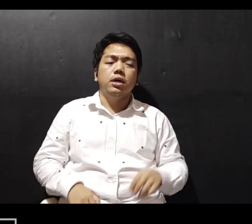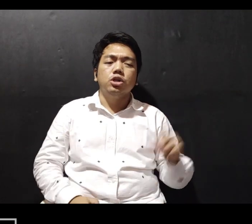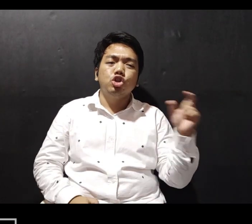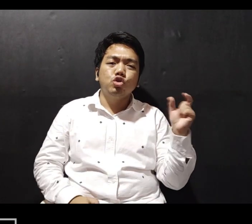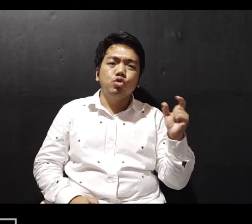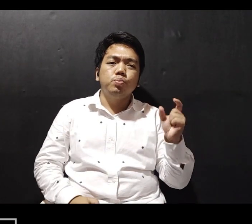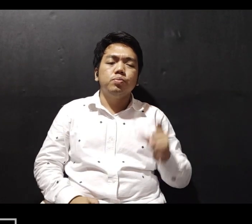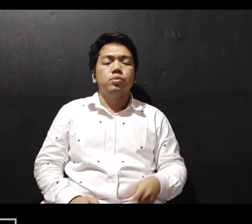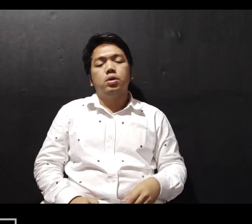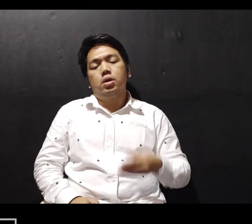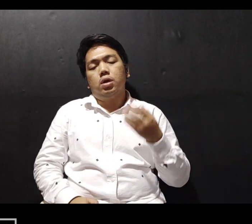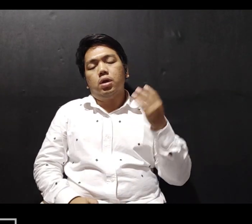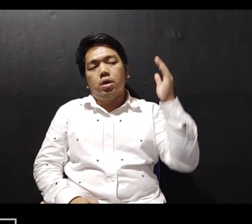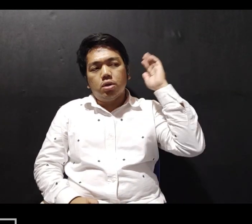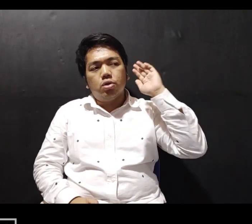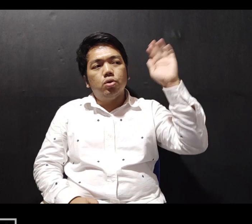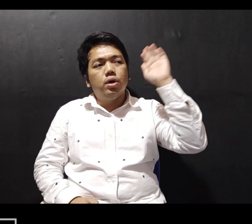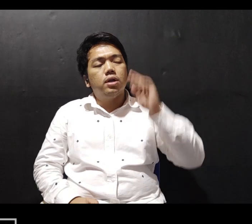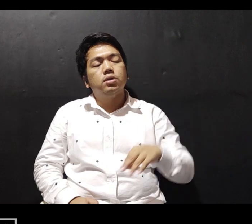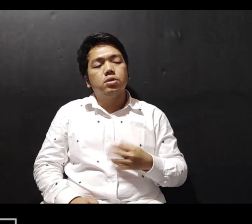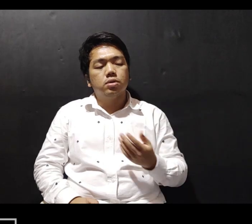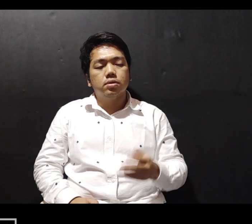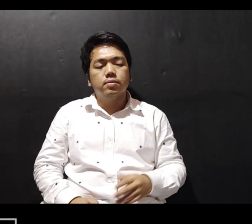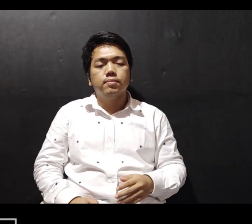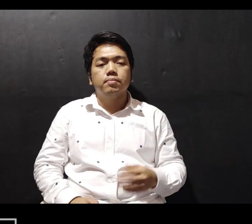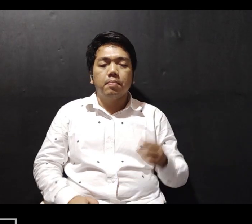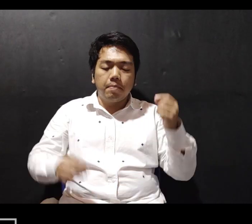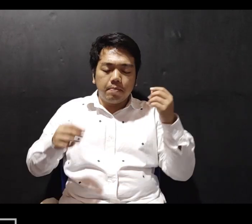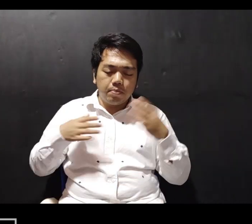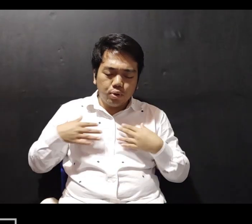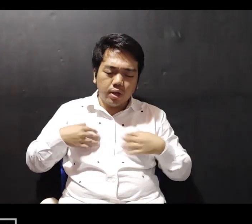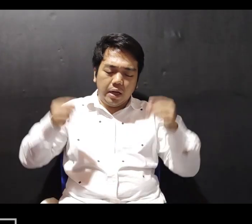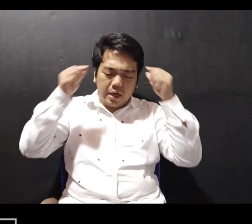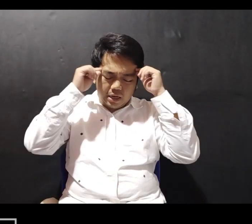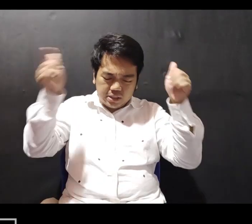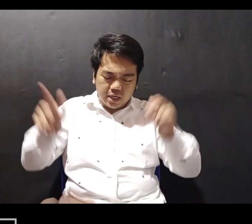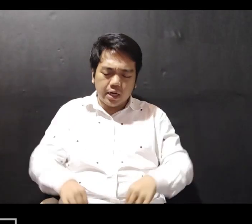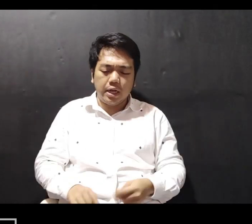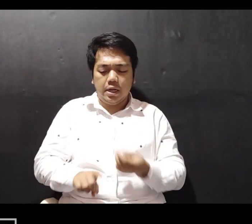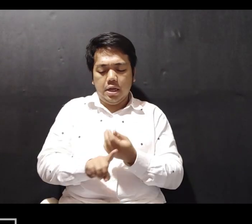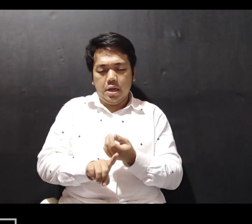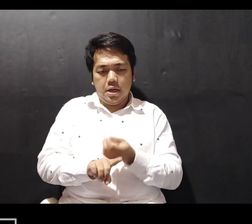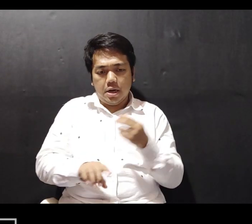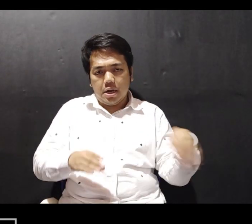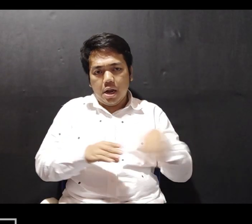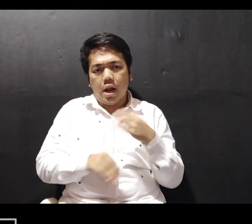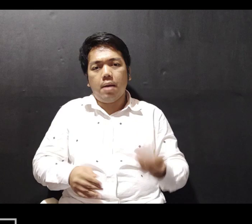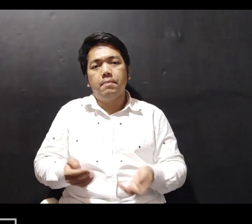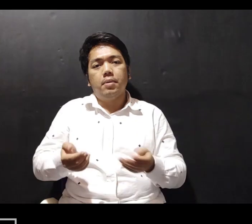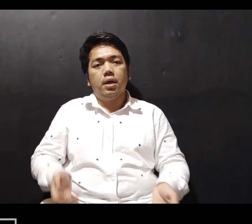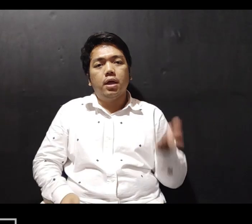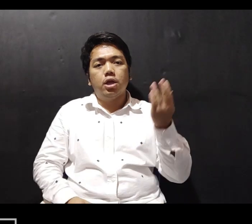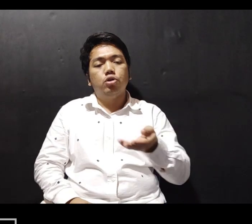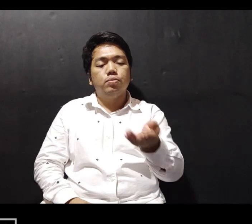tidak akan gagal untuk memenuhi rencananya di dalam hidupmu. Engkau tidak akan kecewa saat